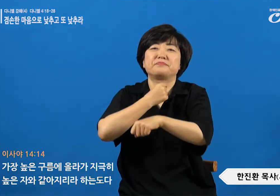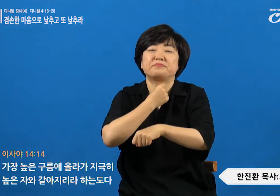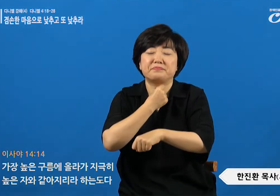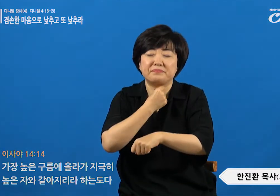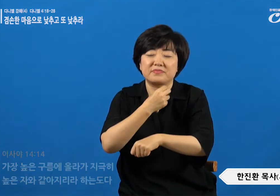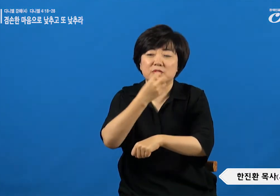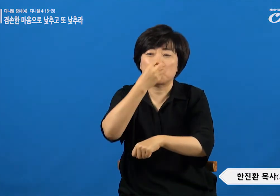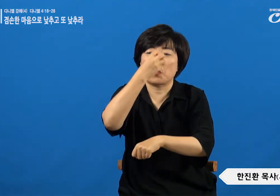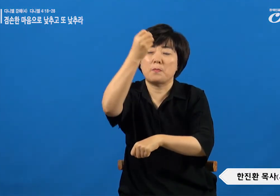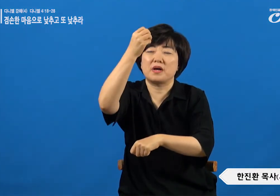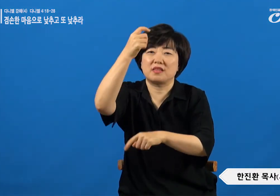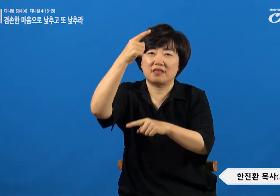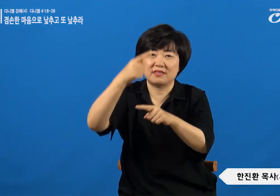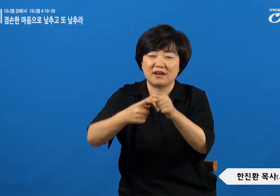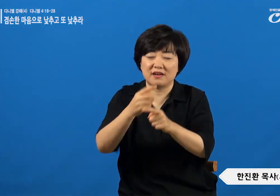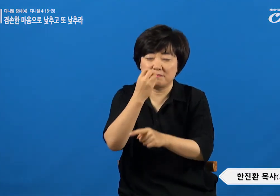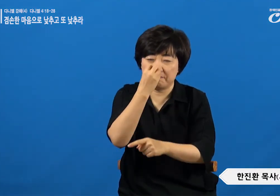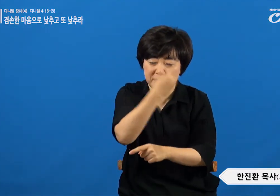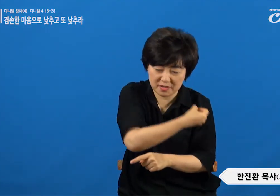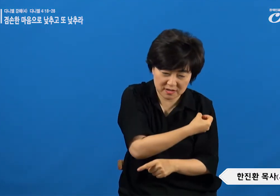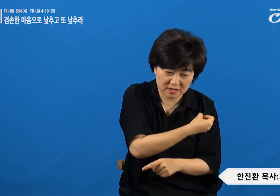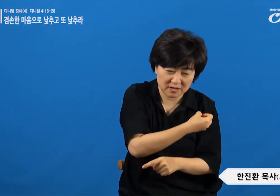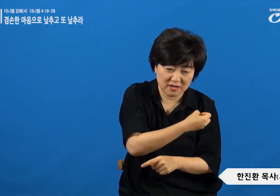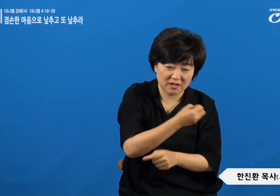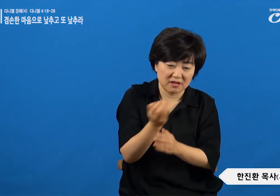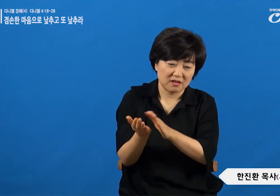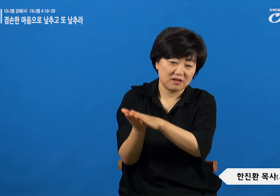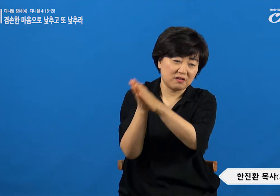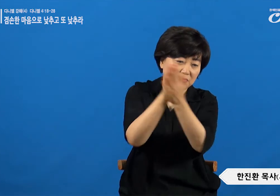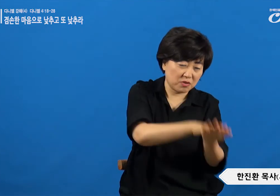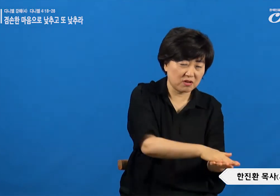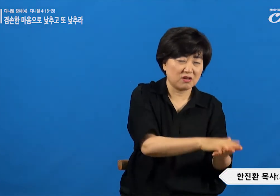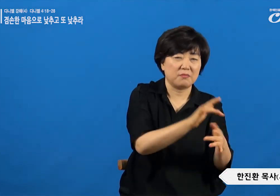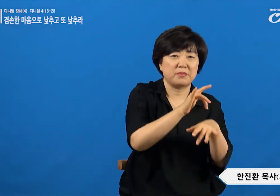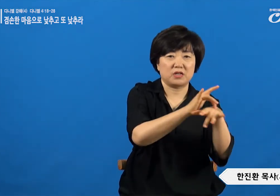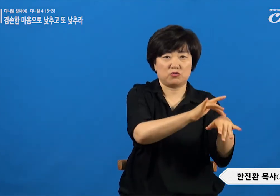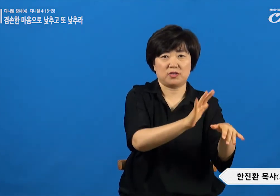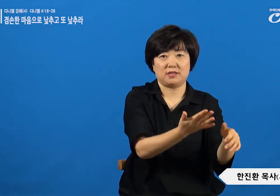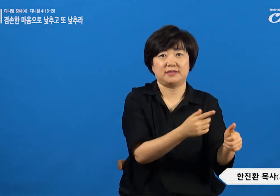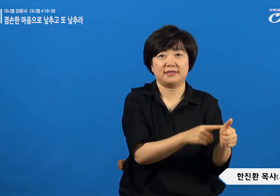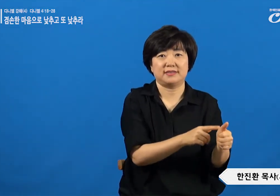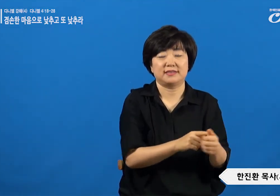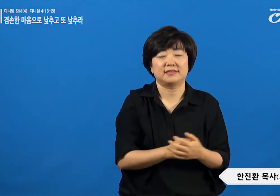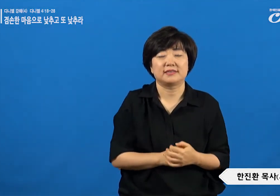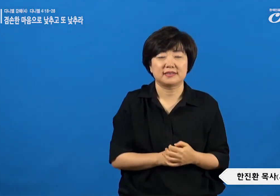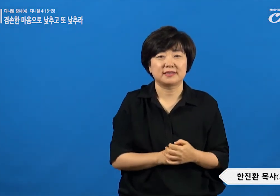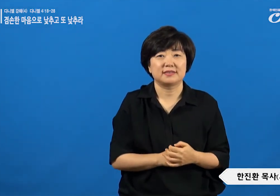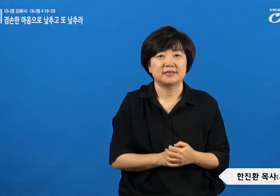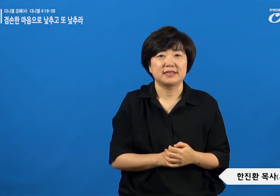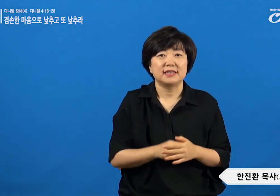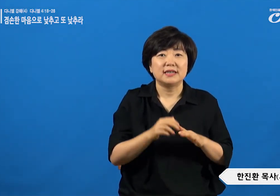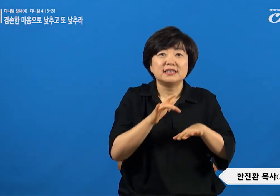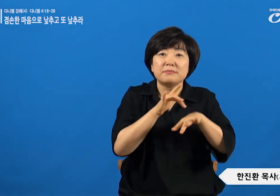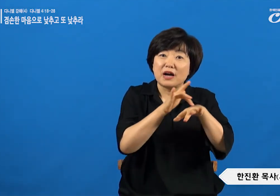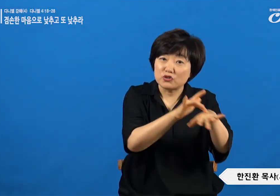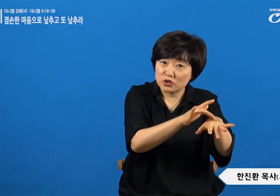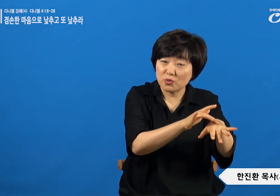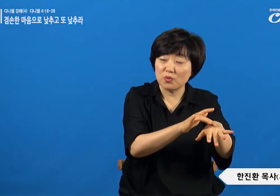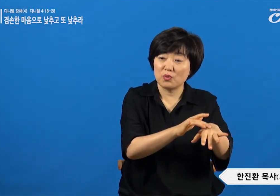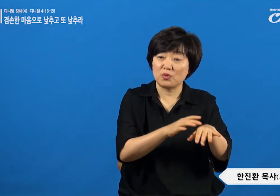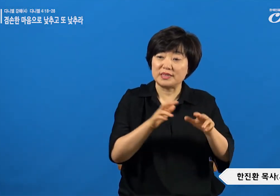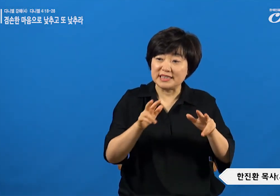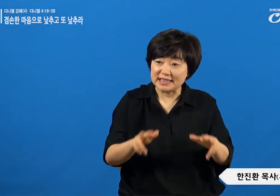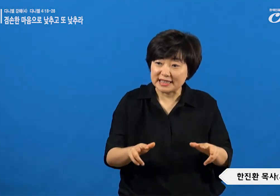결국 타락해서 이 천사 루시퍼가 그냥 마귀가 됐습니다. 그래서 마귀는 지금도